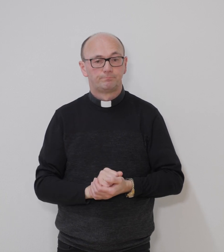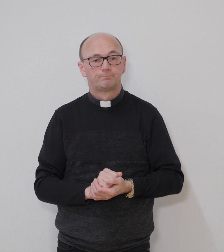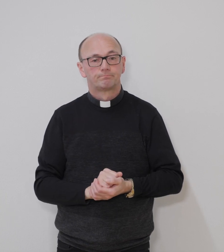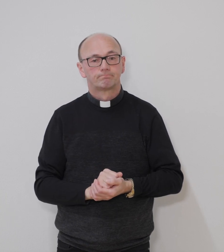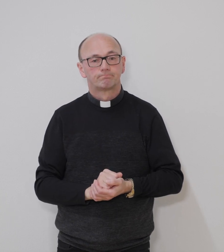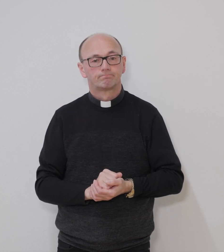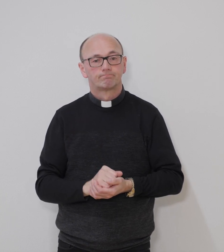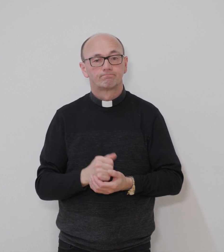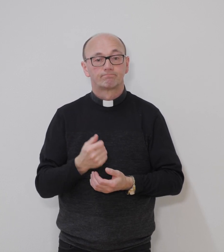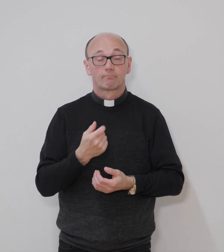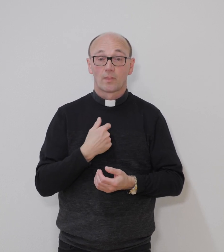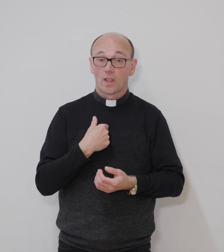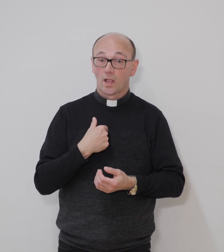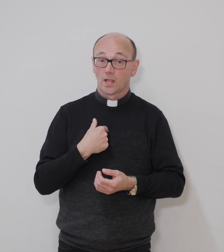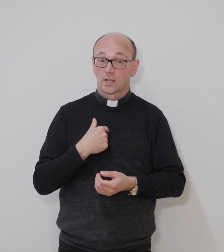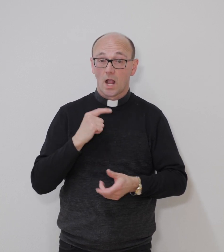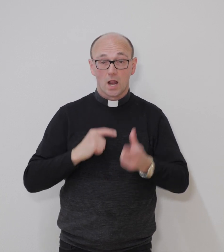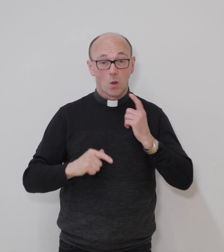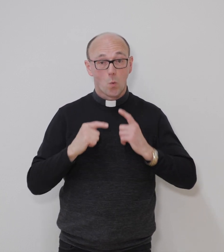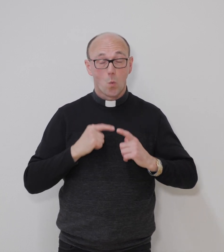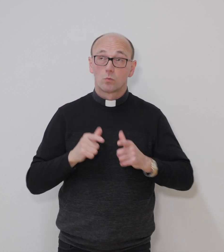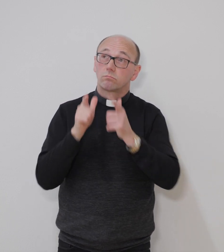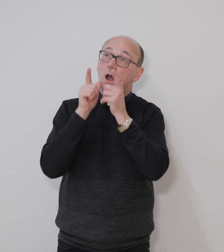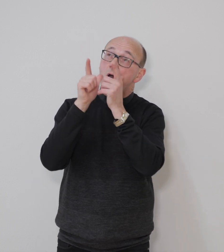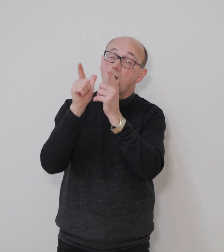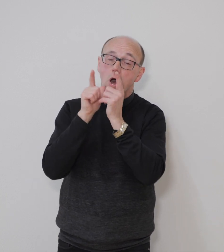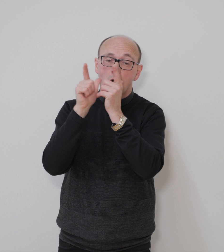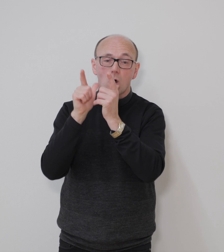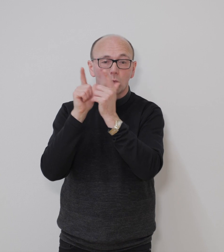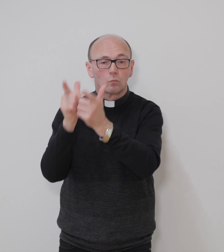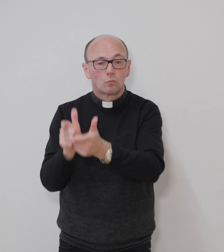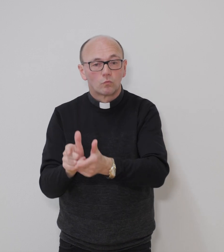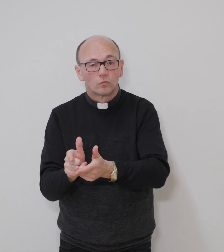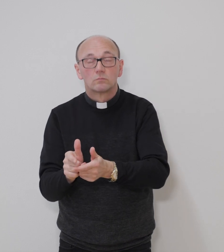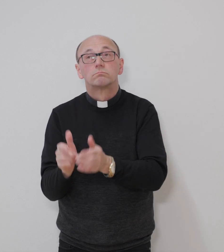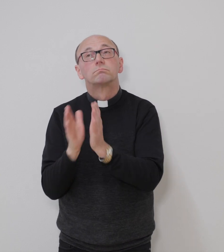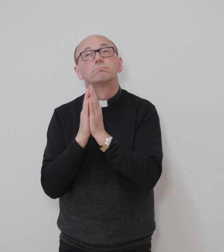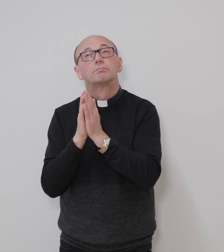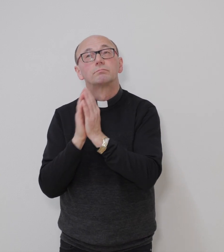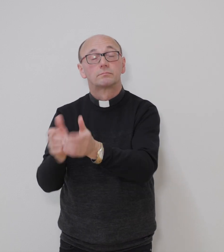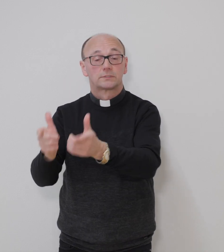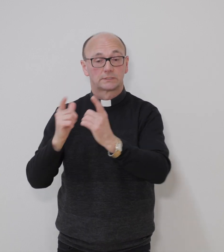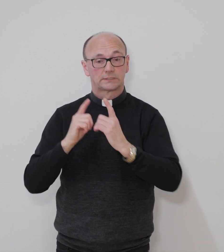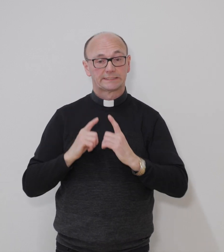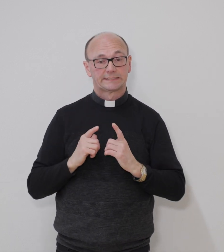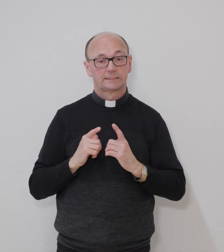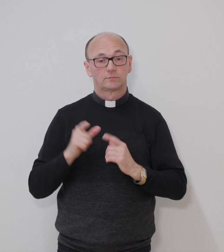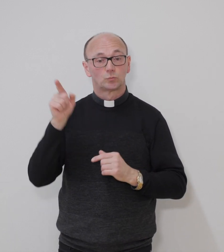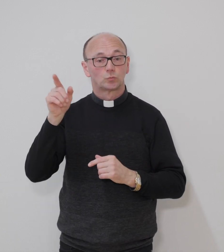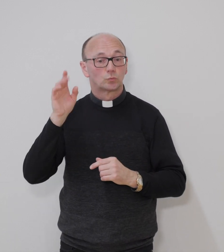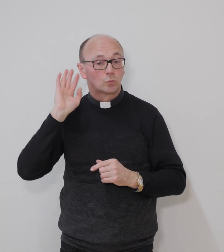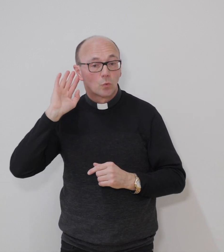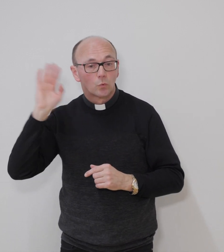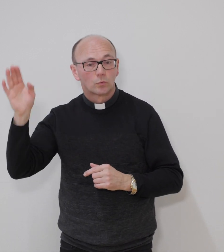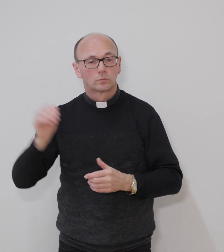In meiner Not rief ich zum Herrn, und er erhörte mich. Aus dem Leib der Unterwelt schrie ich um